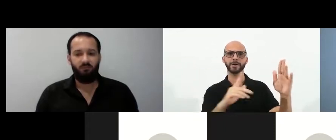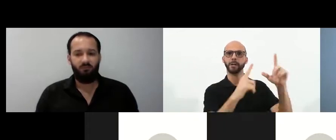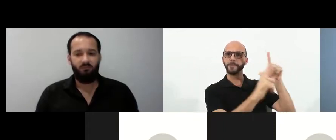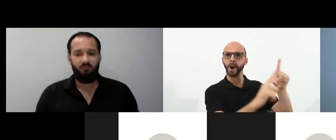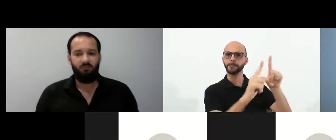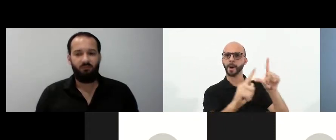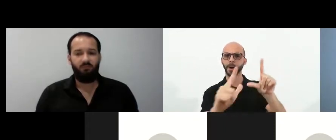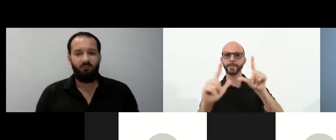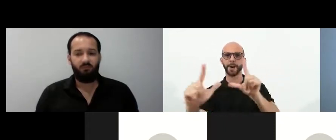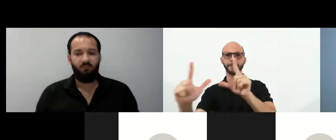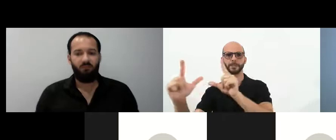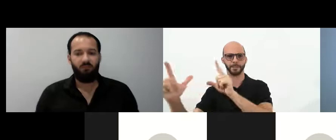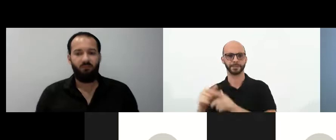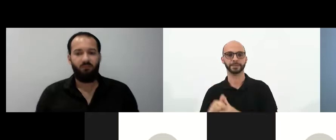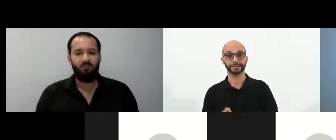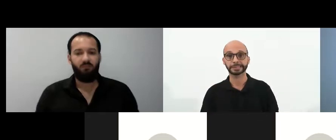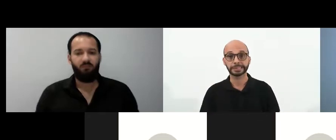elas iam adquirindo